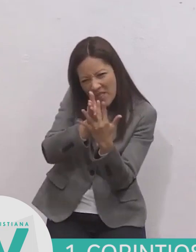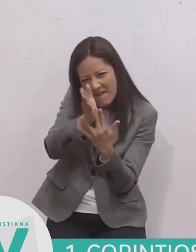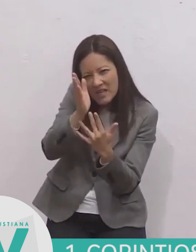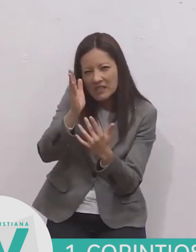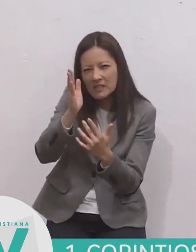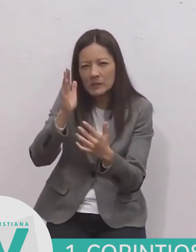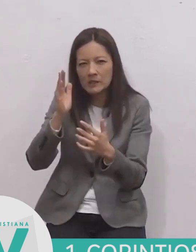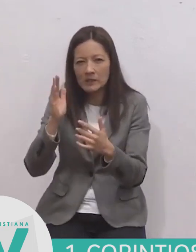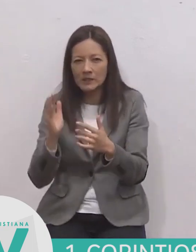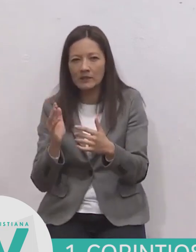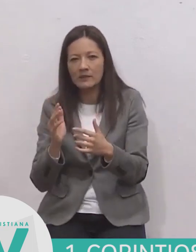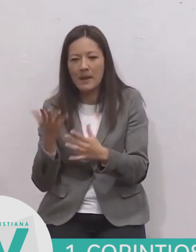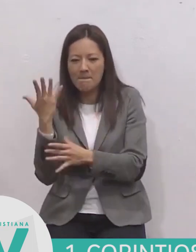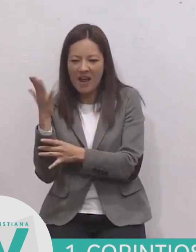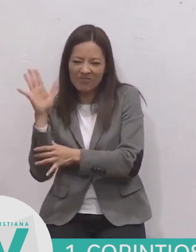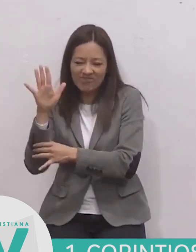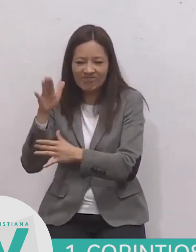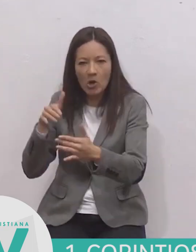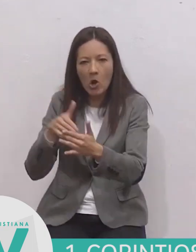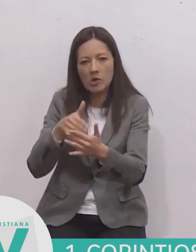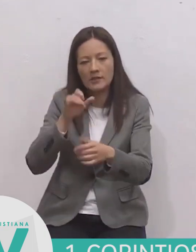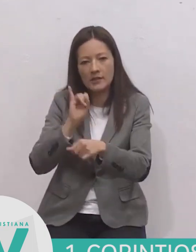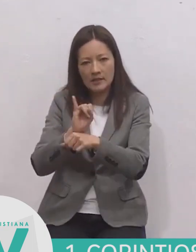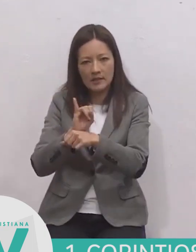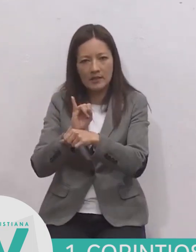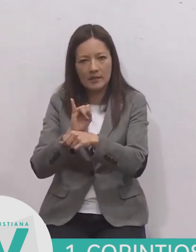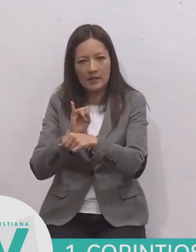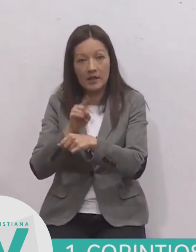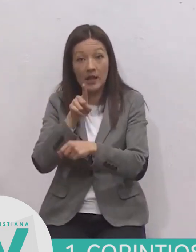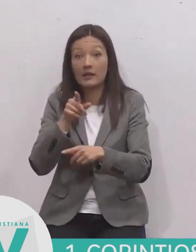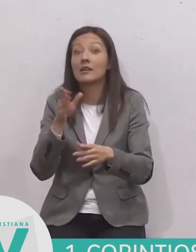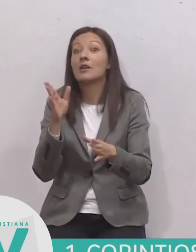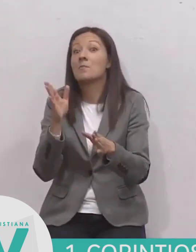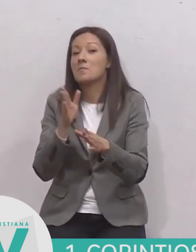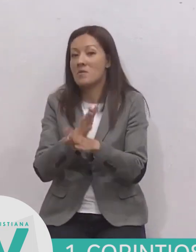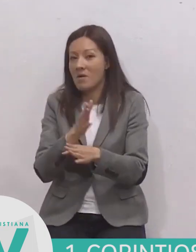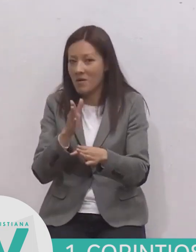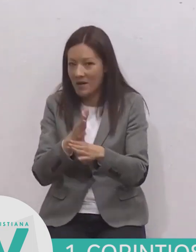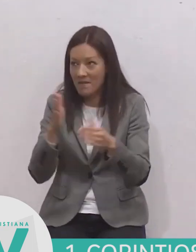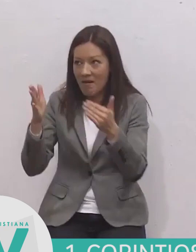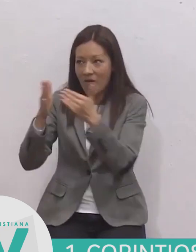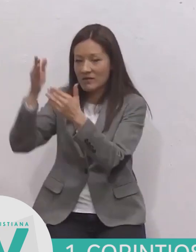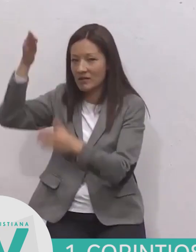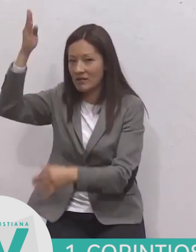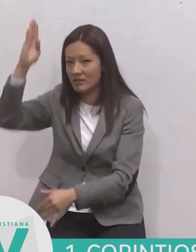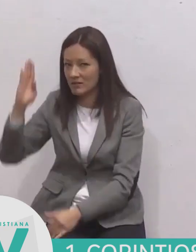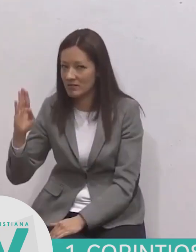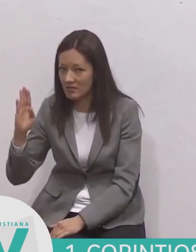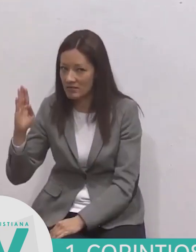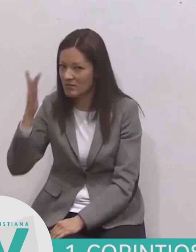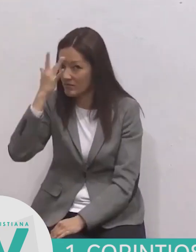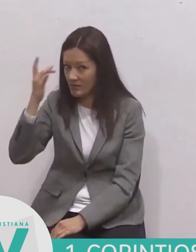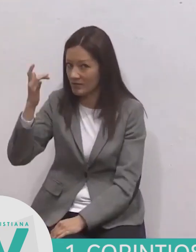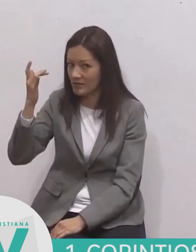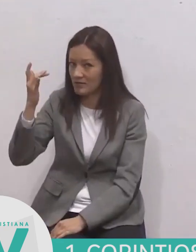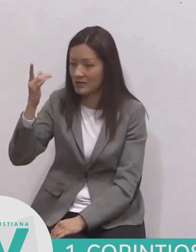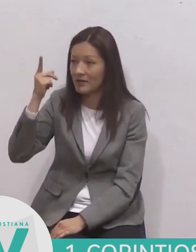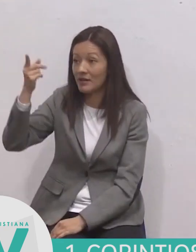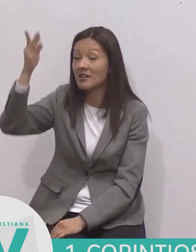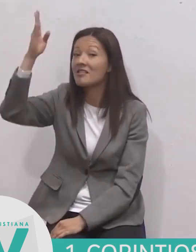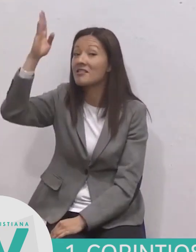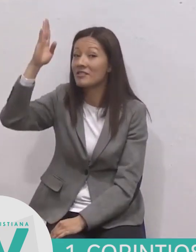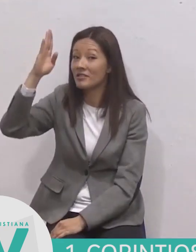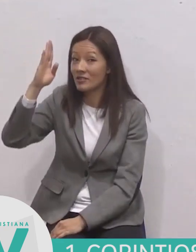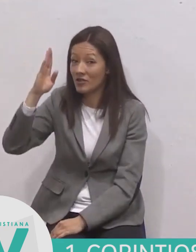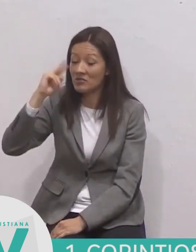atreva a levantar con la mano contra la iglesia, se está metiendo en un problema con el Señor. Porque el Señor,